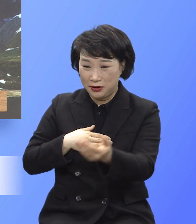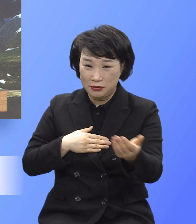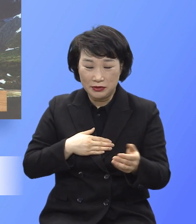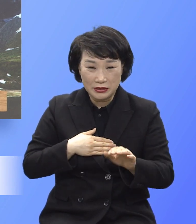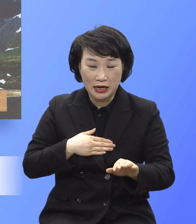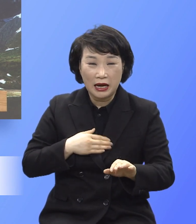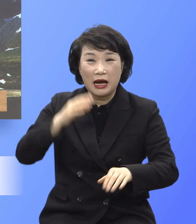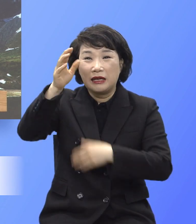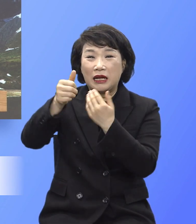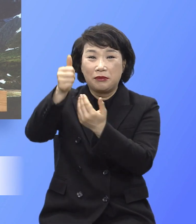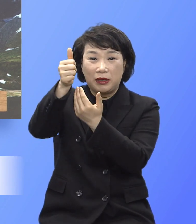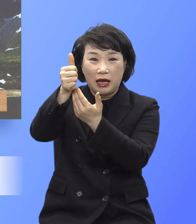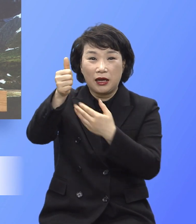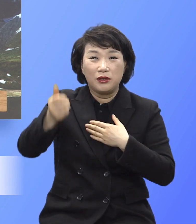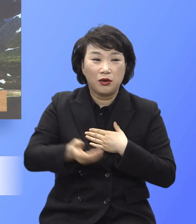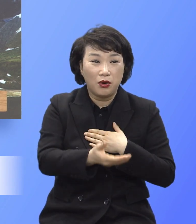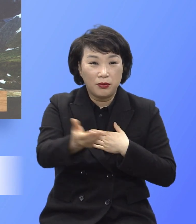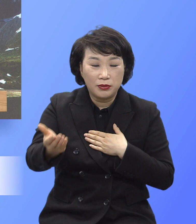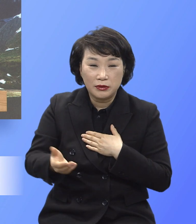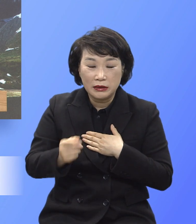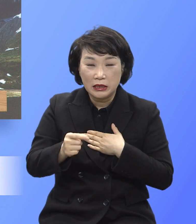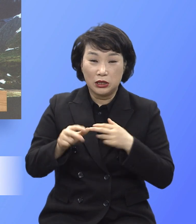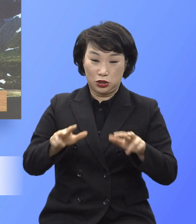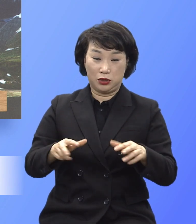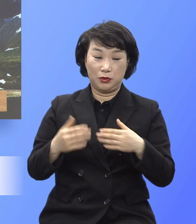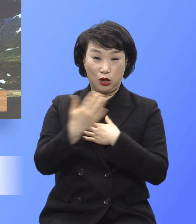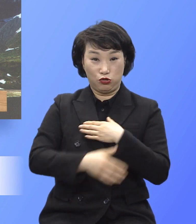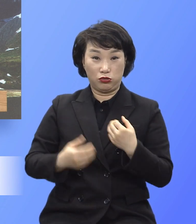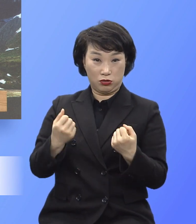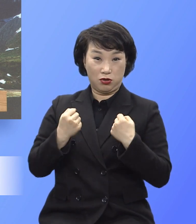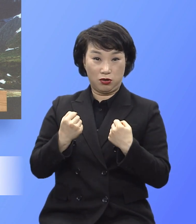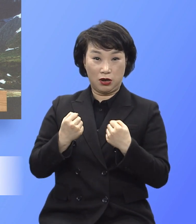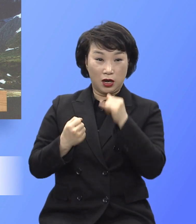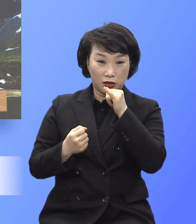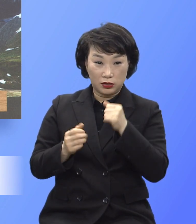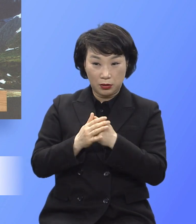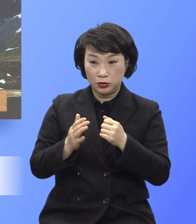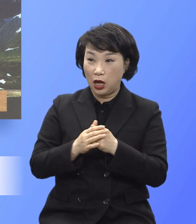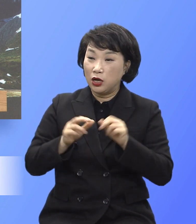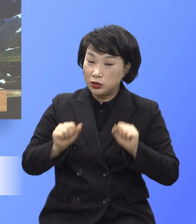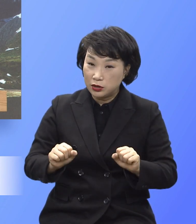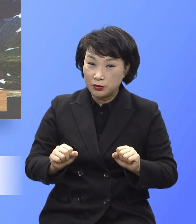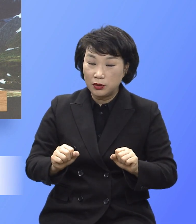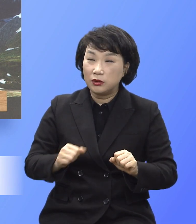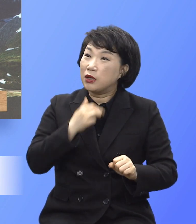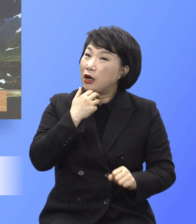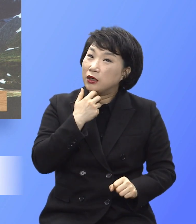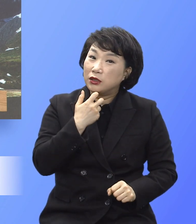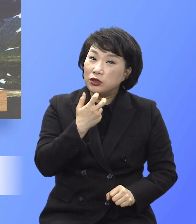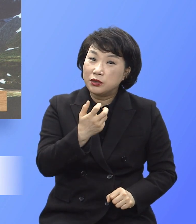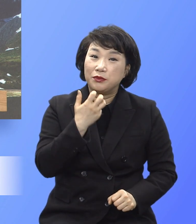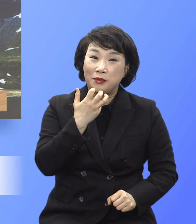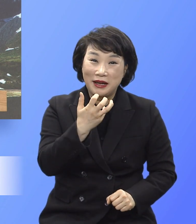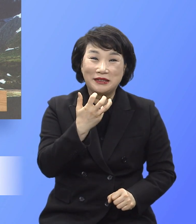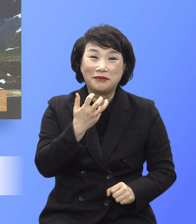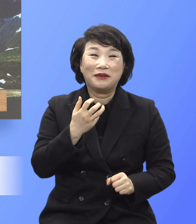그리고 우리 하나님 앞에 이 건강한 육신, 내가 살고 있는 70년, 80년